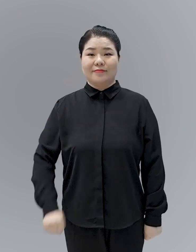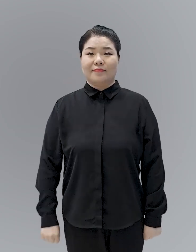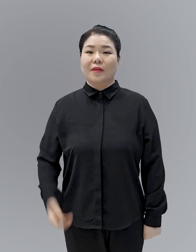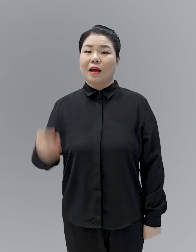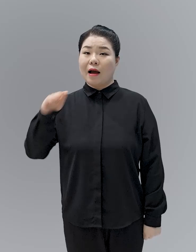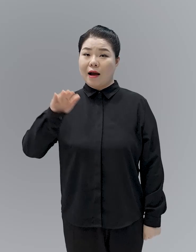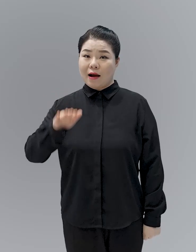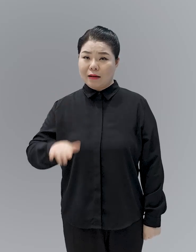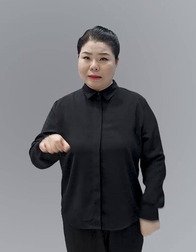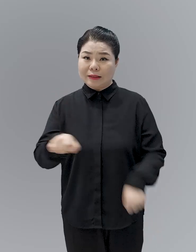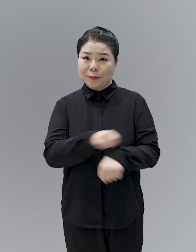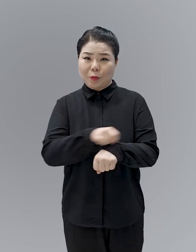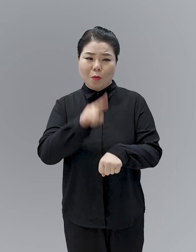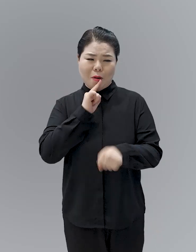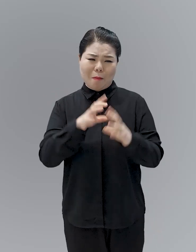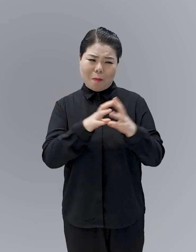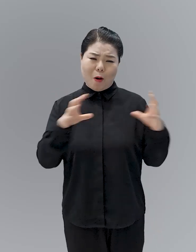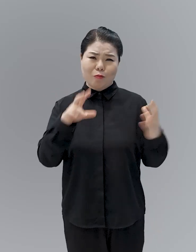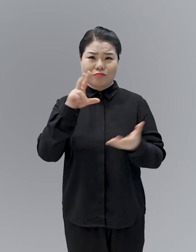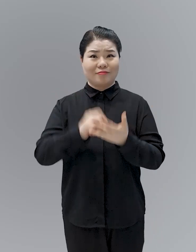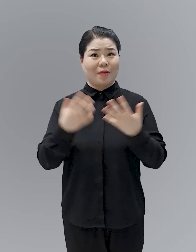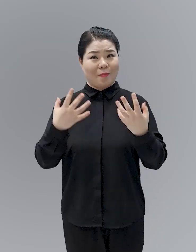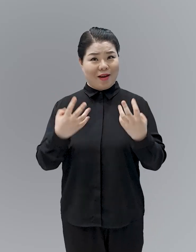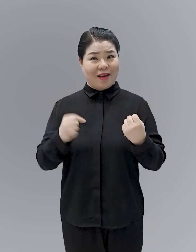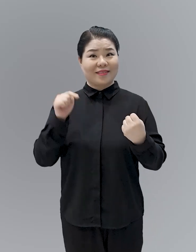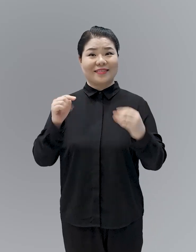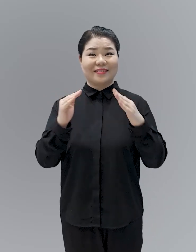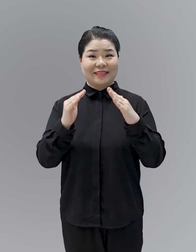그러나 유독 말 많고 탈 많은 이 집안.